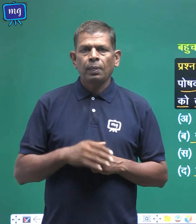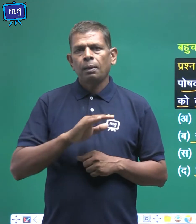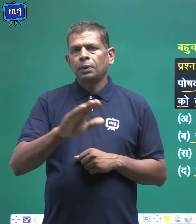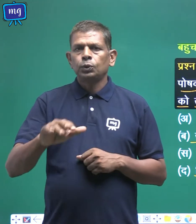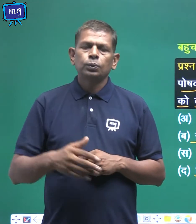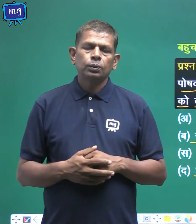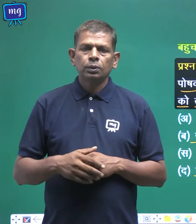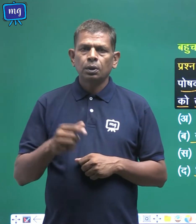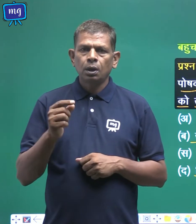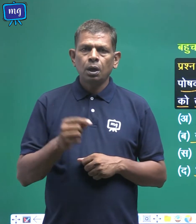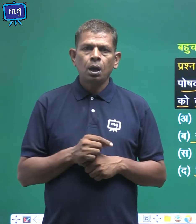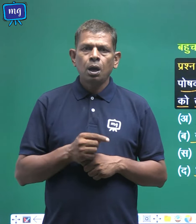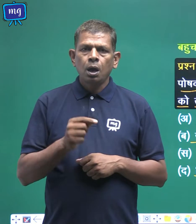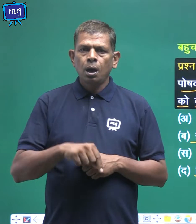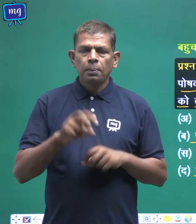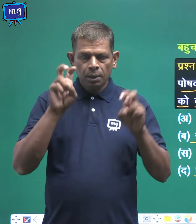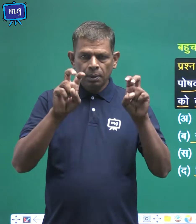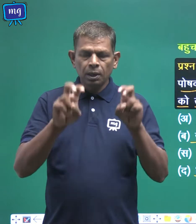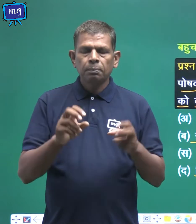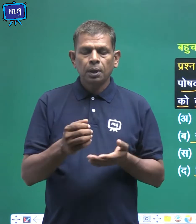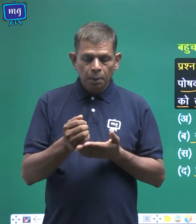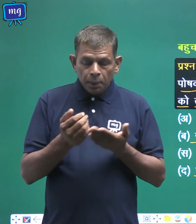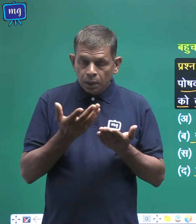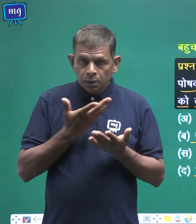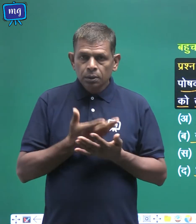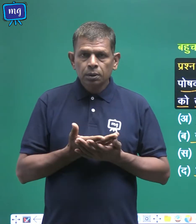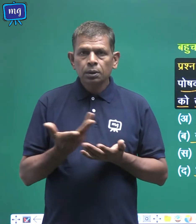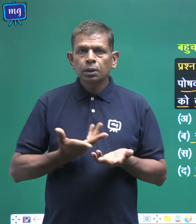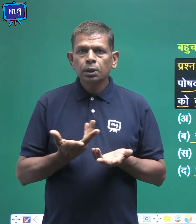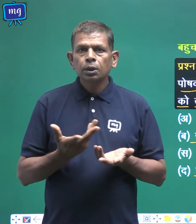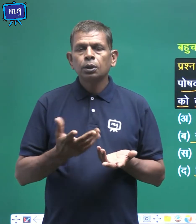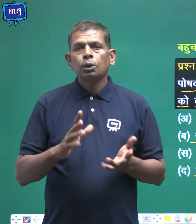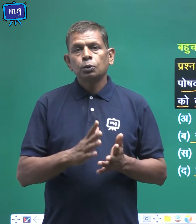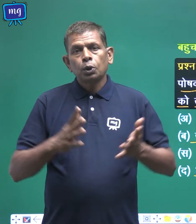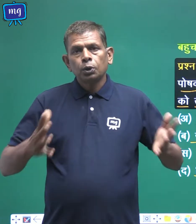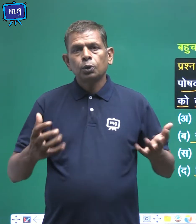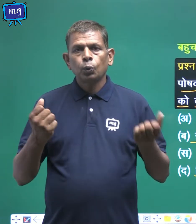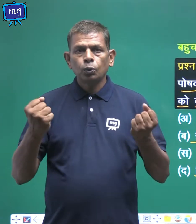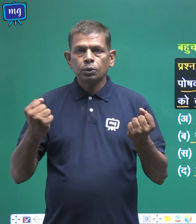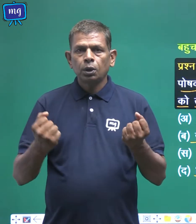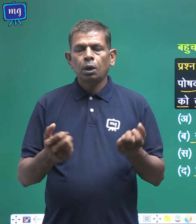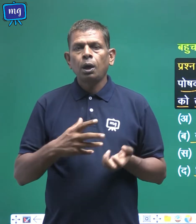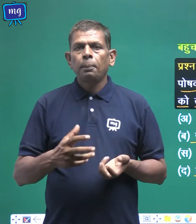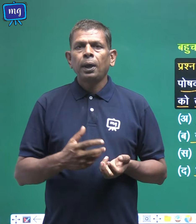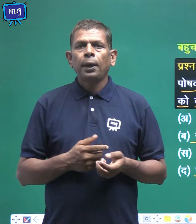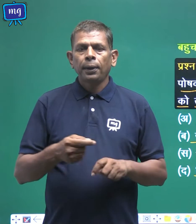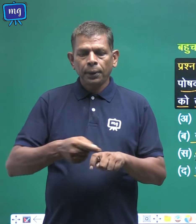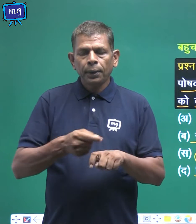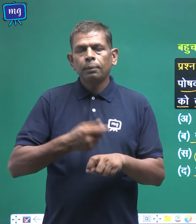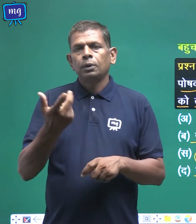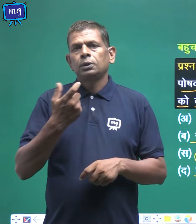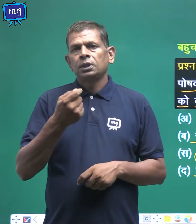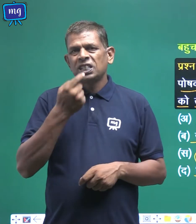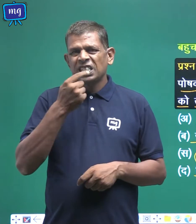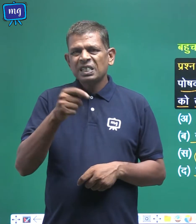बच्चों, हमने पाठ में पढ़ा था ना कि सबसे अधिक ऊर्जा हमें कार्बोहाइड्रेट से मिलती